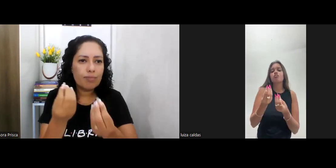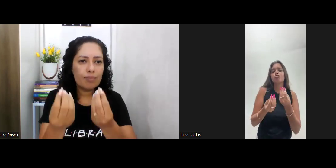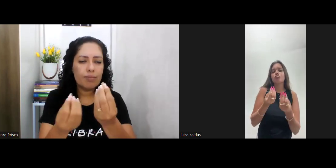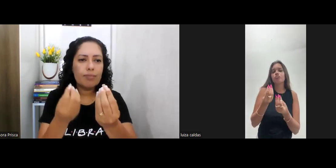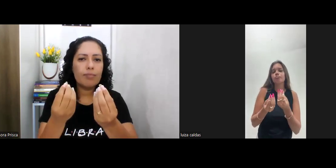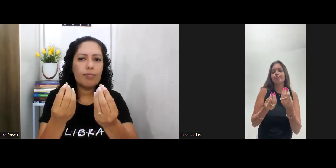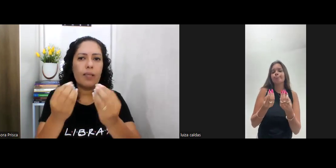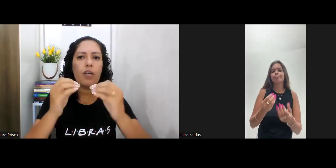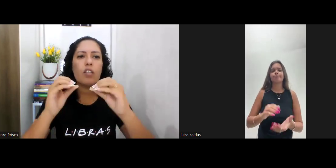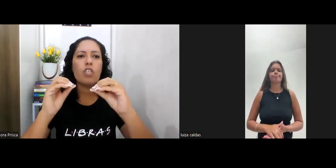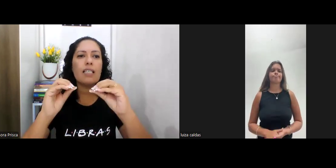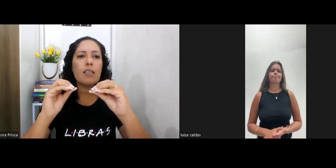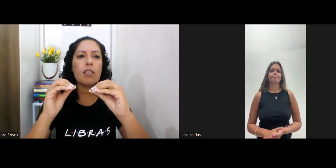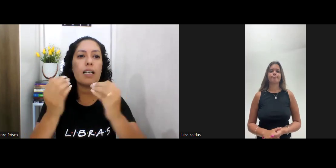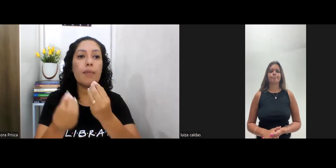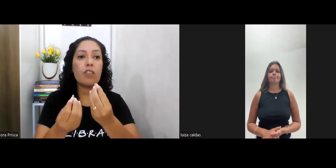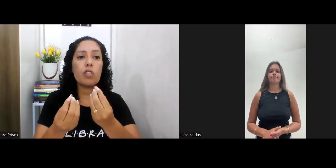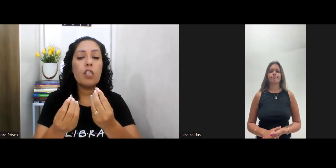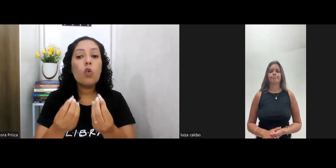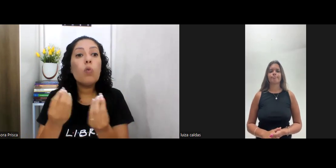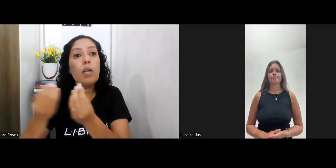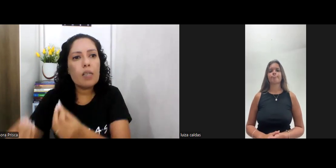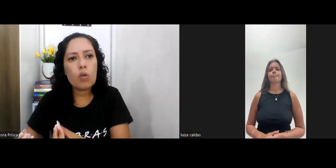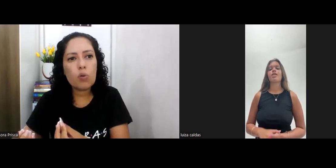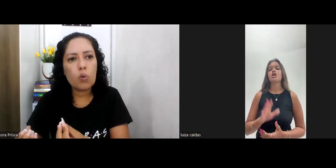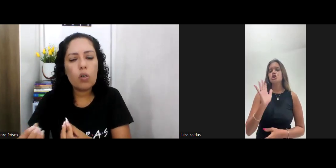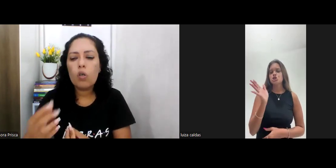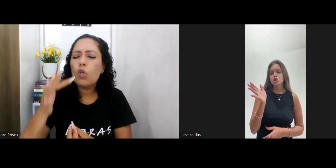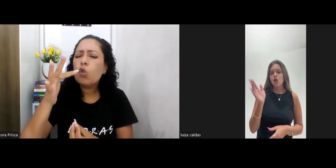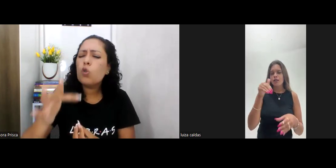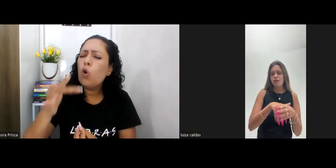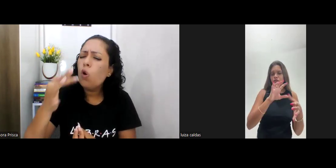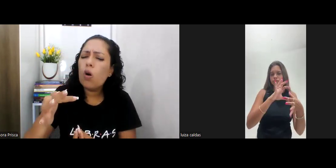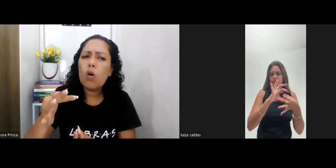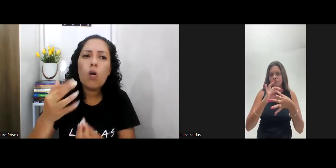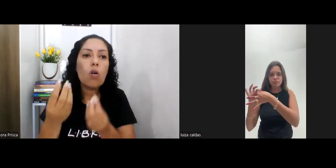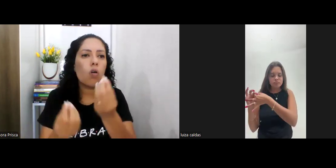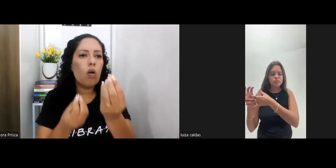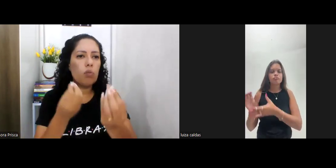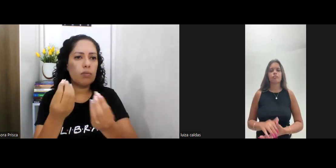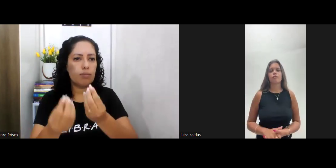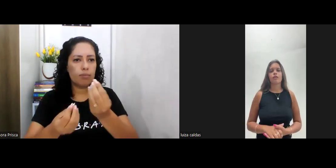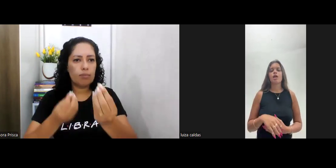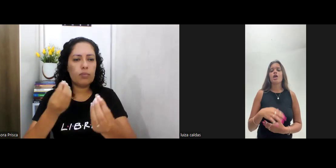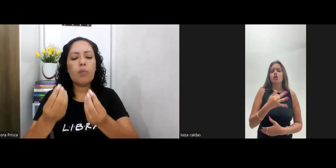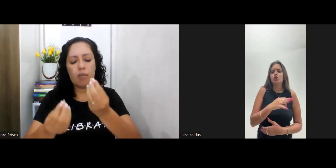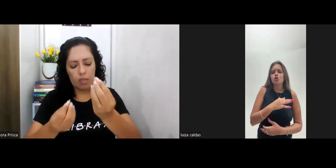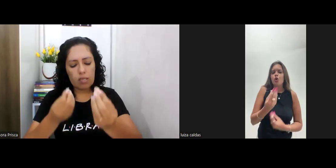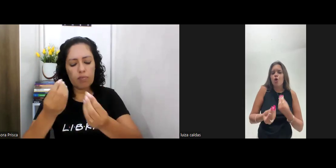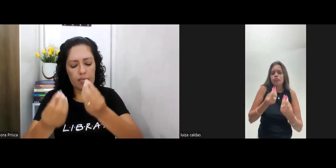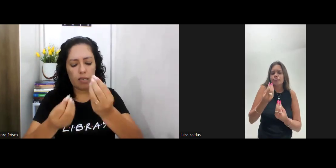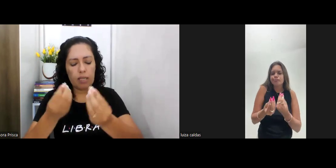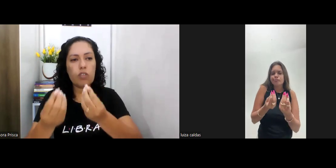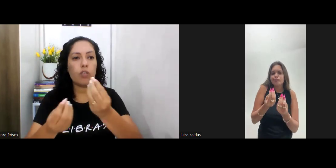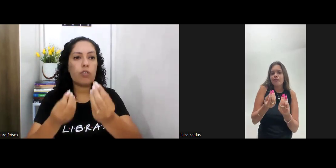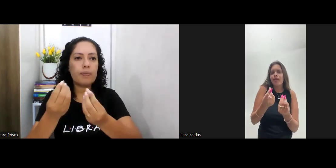como? Tá vendo? Ó, já está dentro da gramática. Como é a sua dor? Dor, como? Tem uma